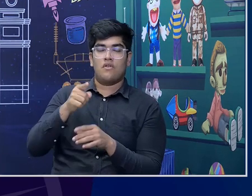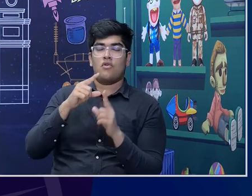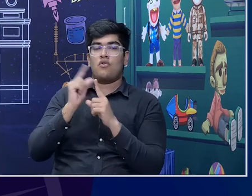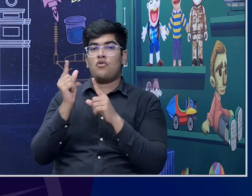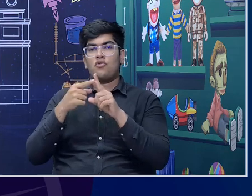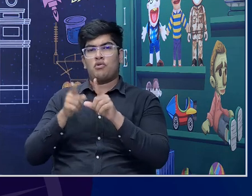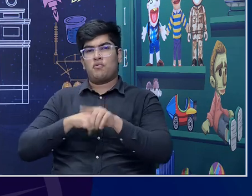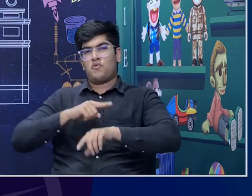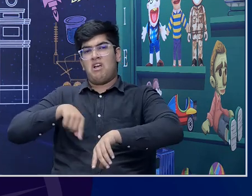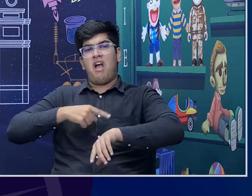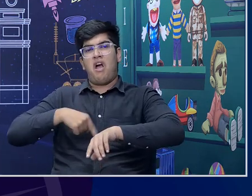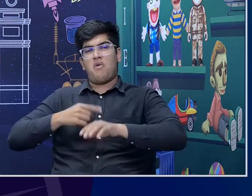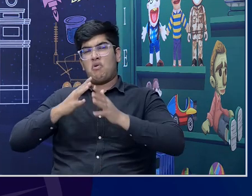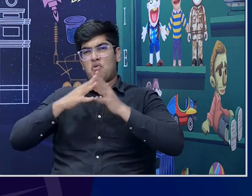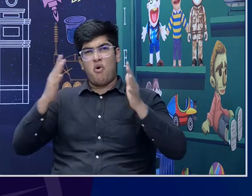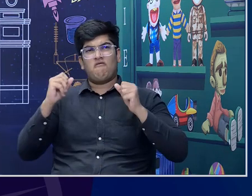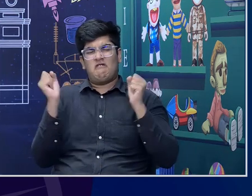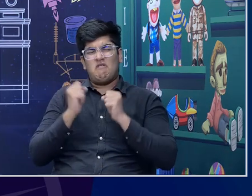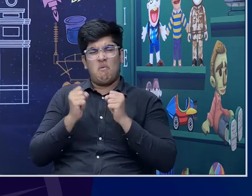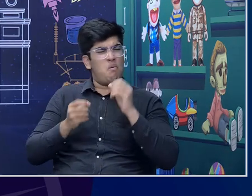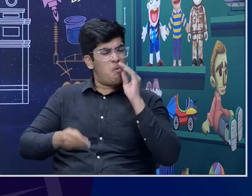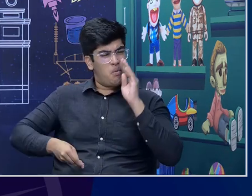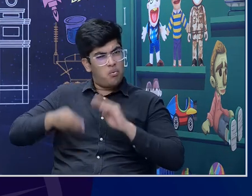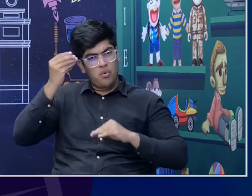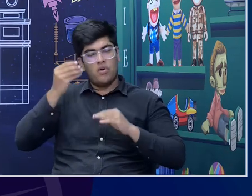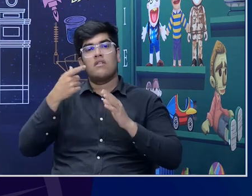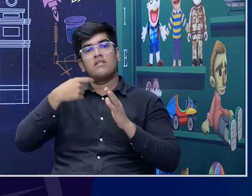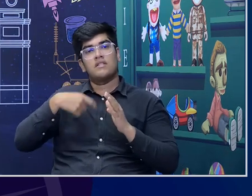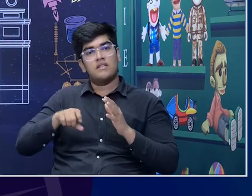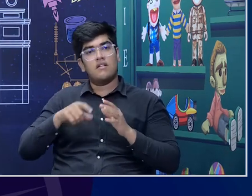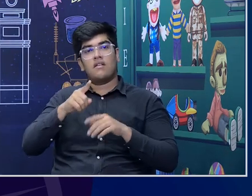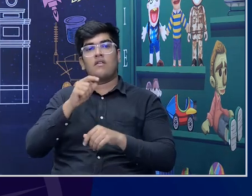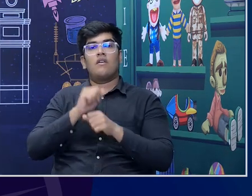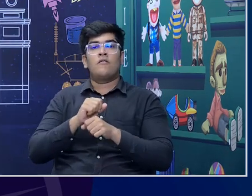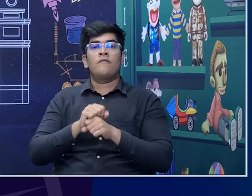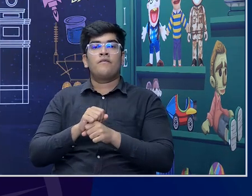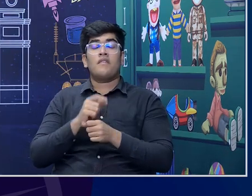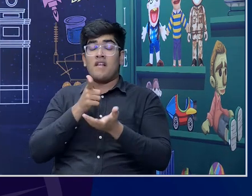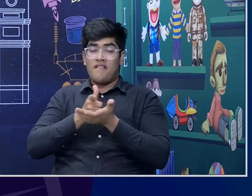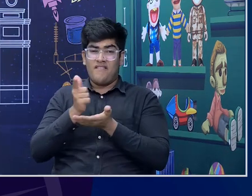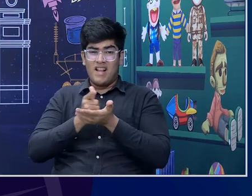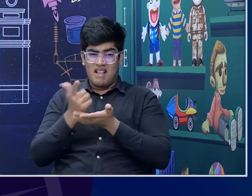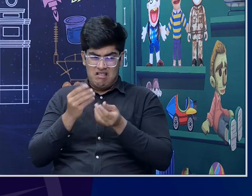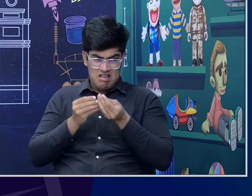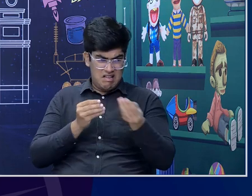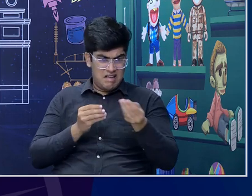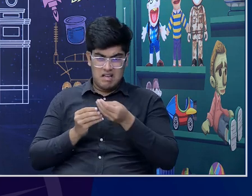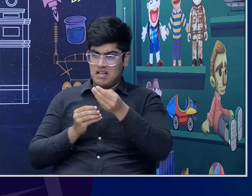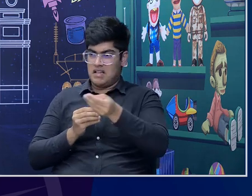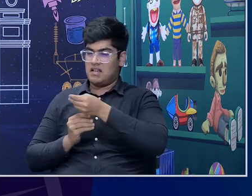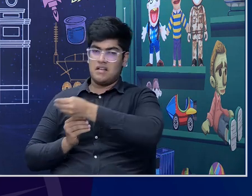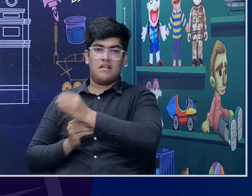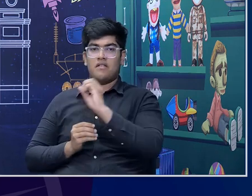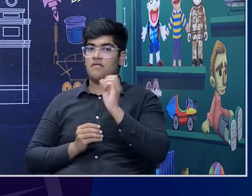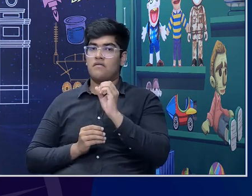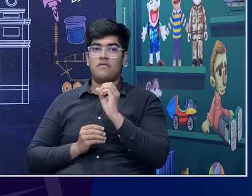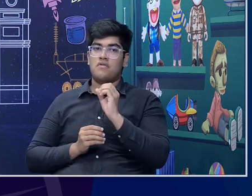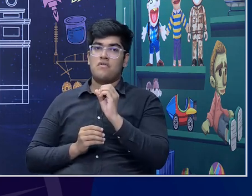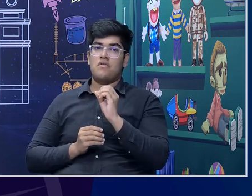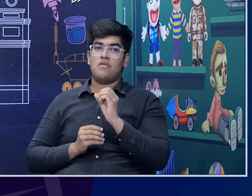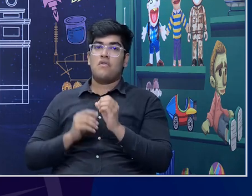ड्यूटी, कितना सर्द मौसम और इस तरीके से जो गाउं है वो भी कोई आसपास नहीं है, एक गाउं कम से